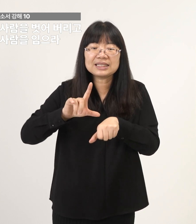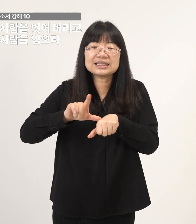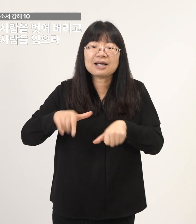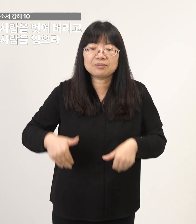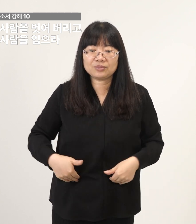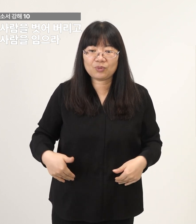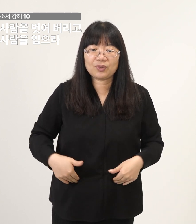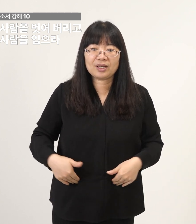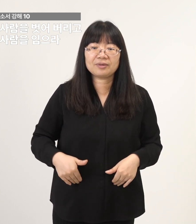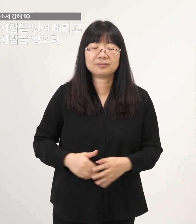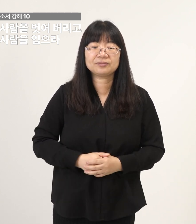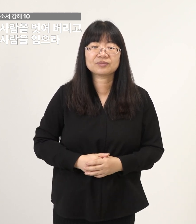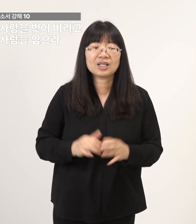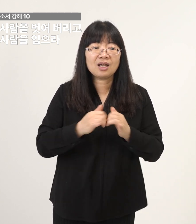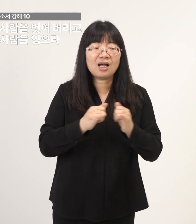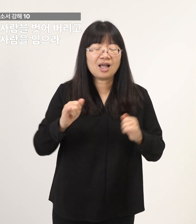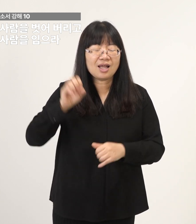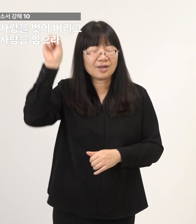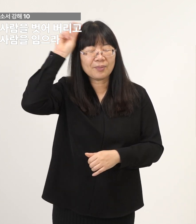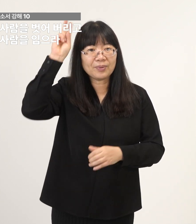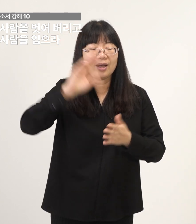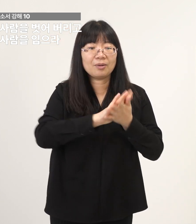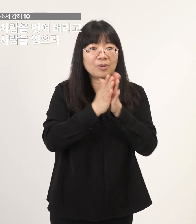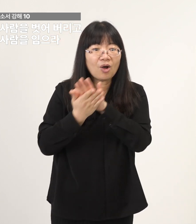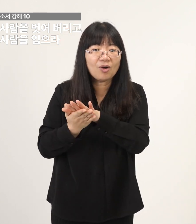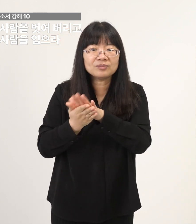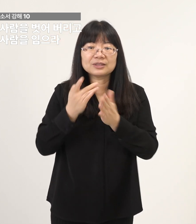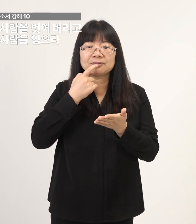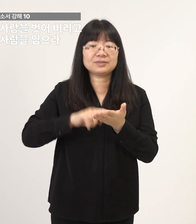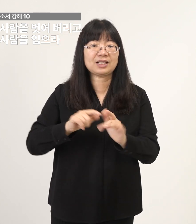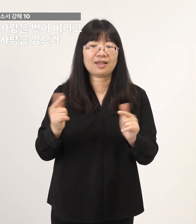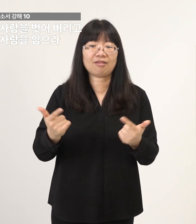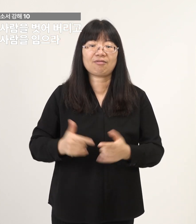이 사람이 갑자기 달라지지 않아요.